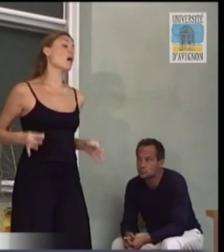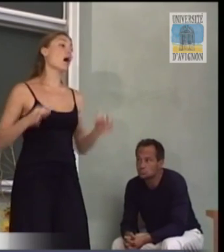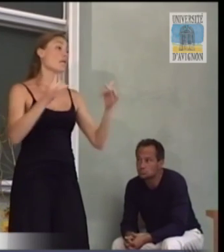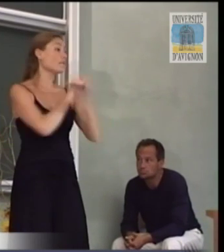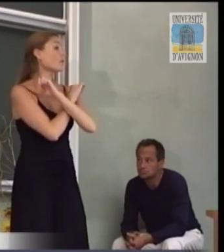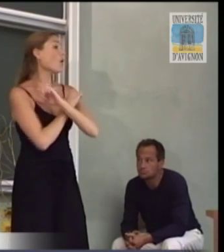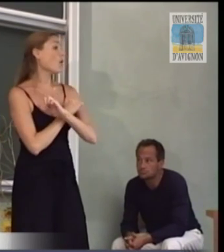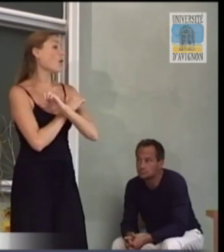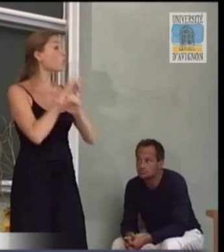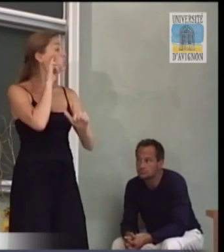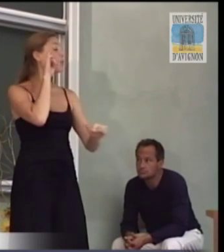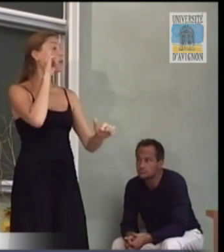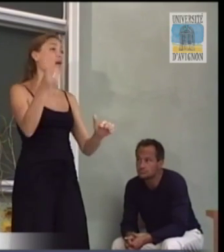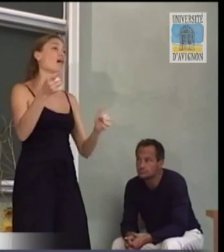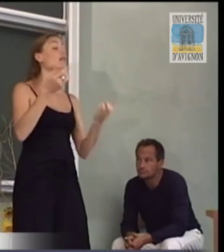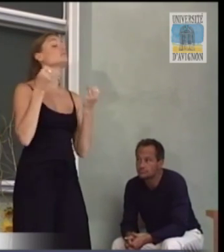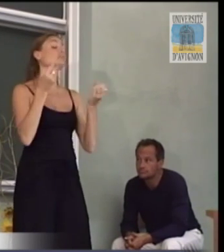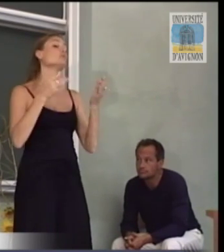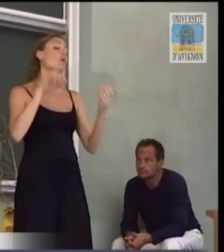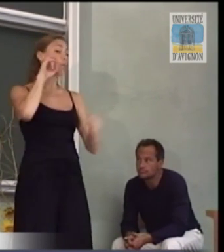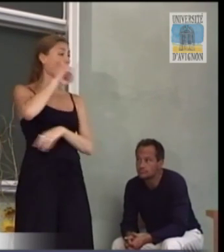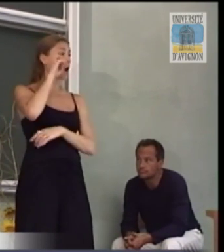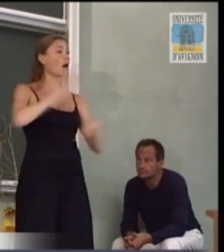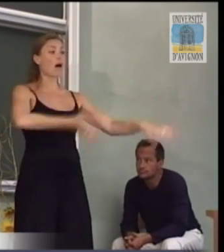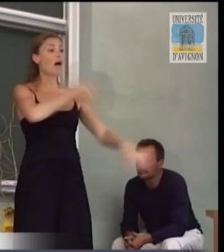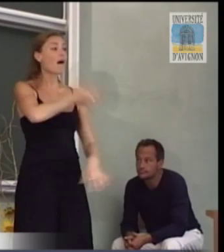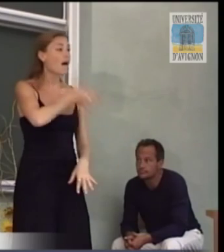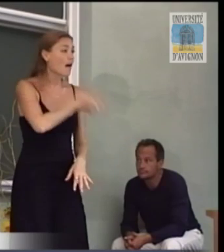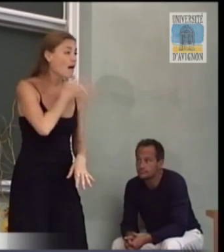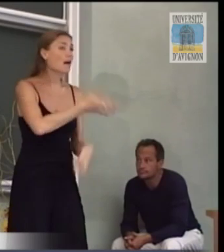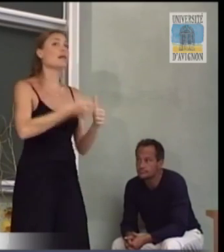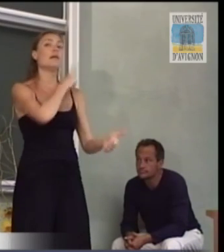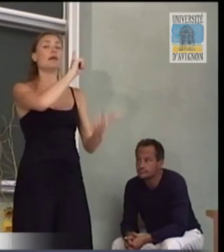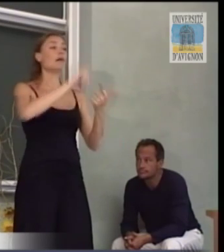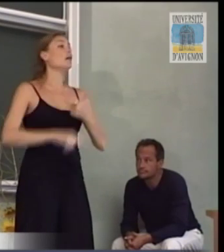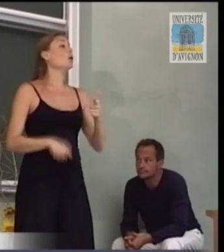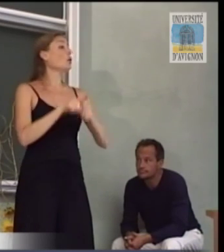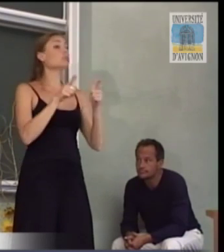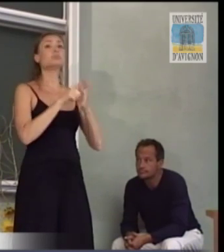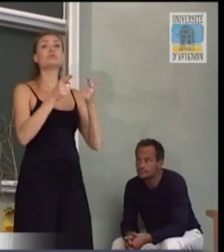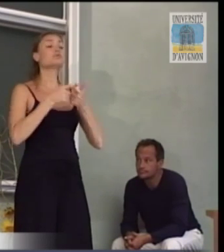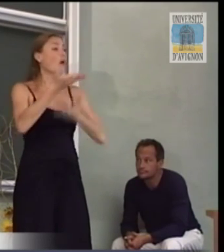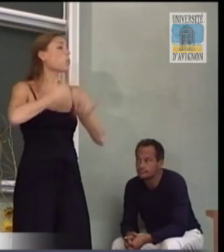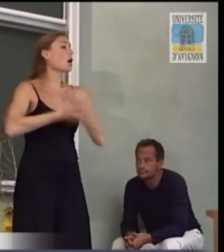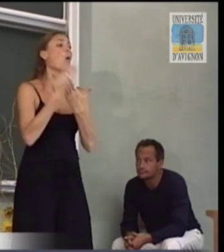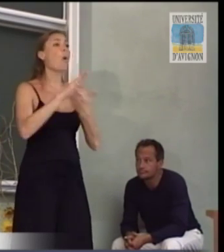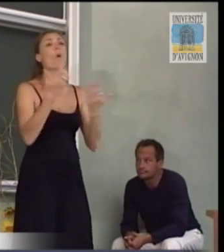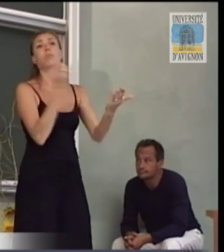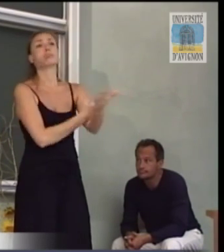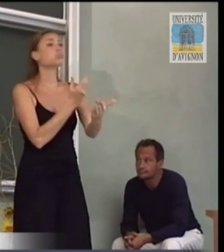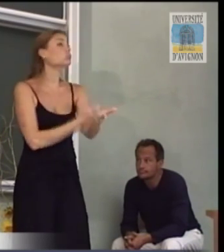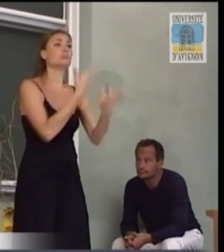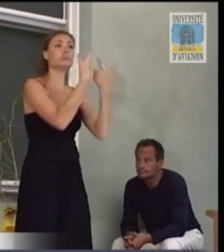sa consommation excessive d'alcool, dans sa consommation excessive de substituts? Quand on voit